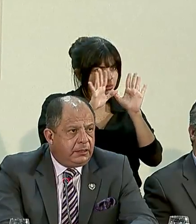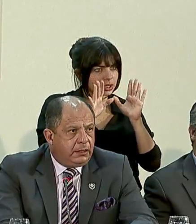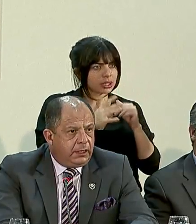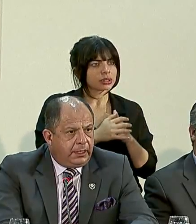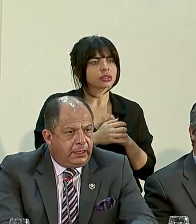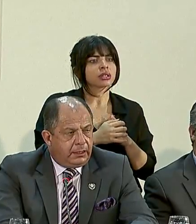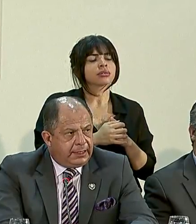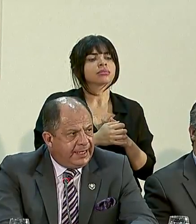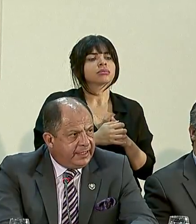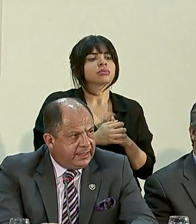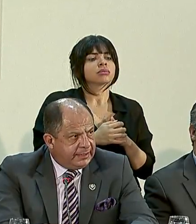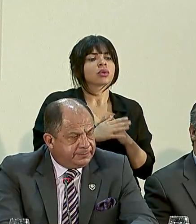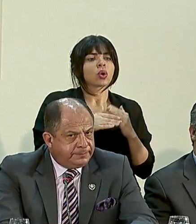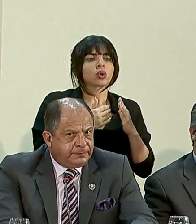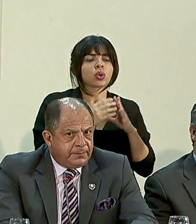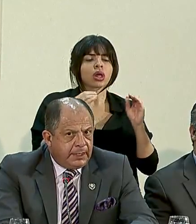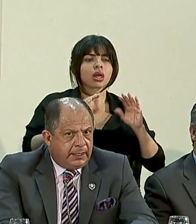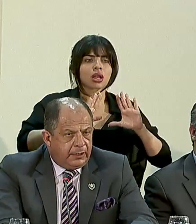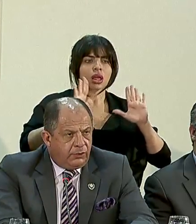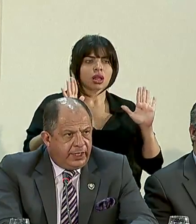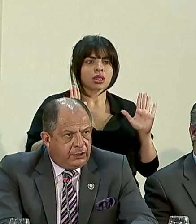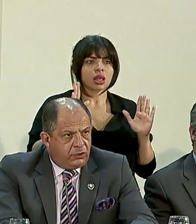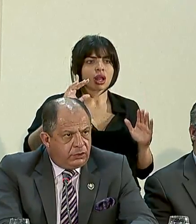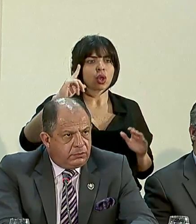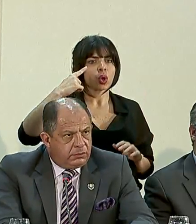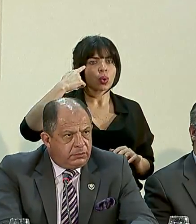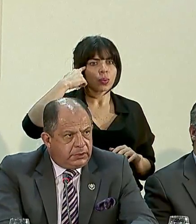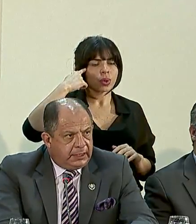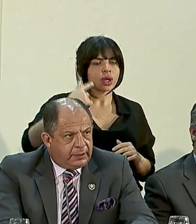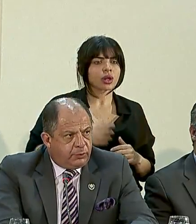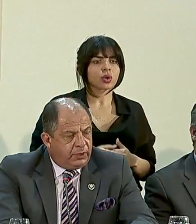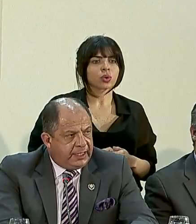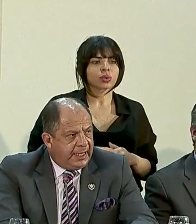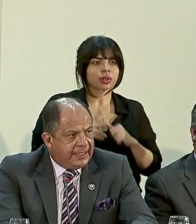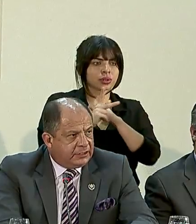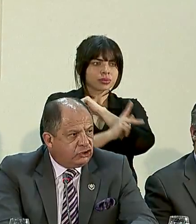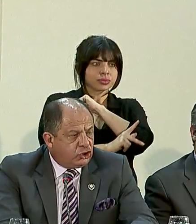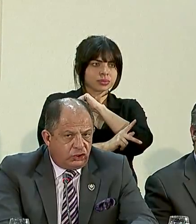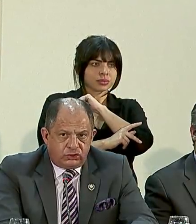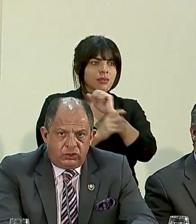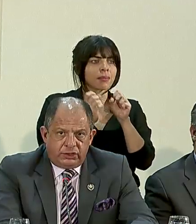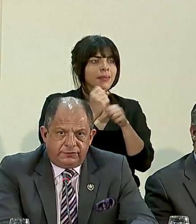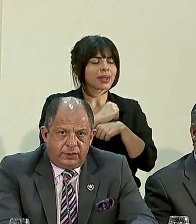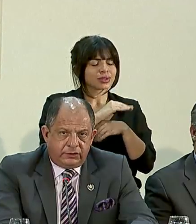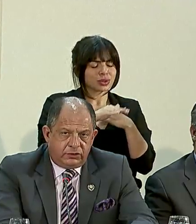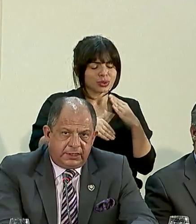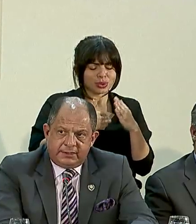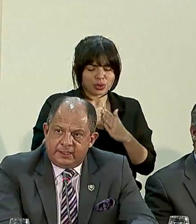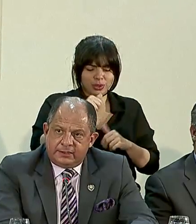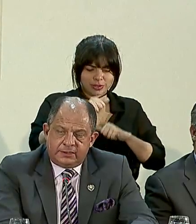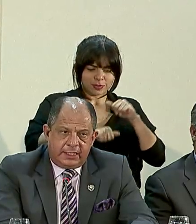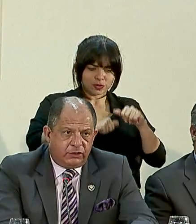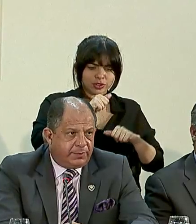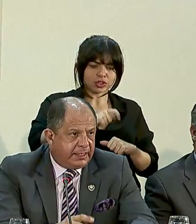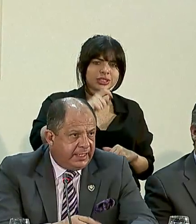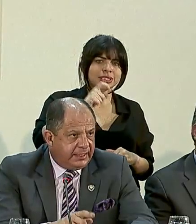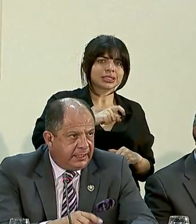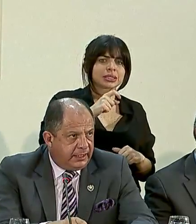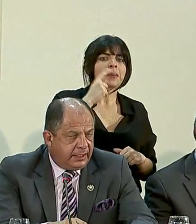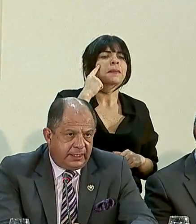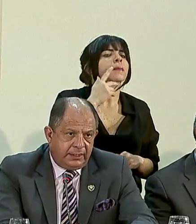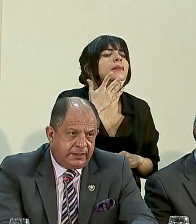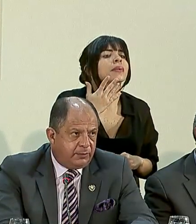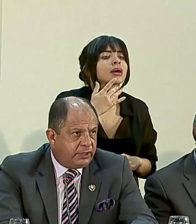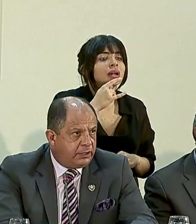toda claridad, que el gobierno de la República hará todos los esfuerzos que sean necesarios para que